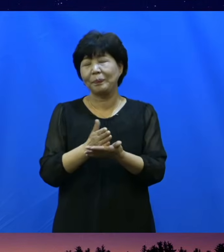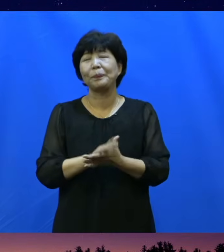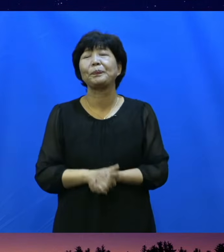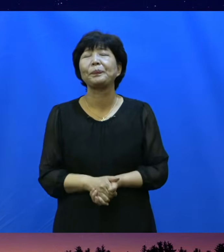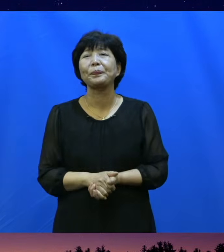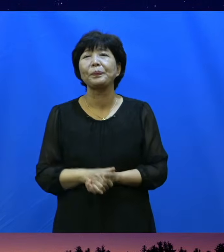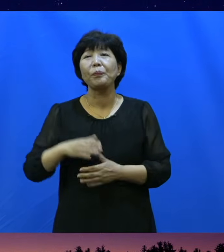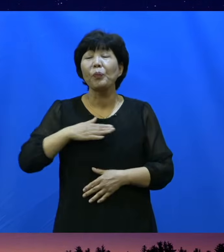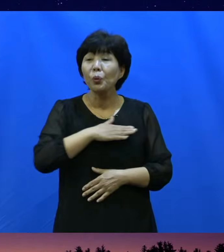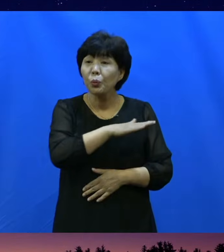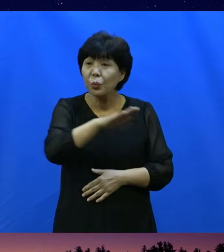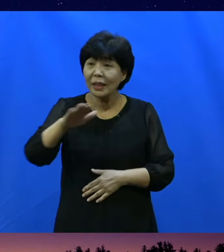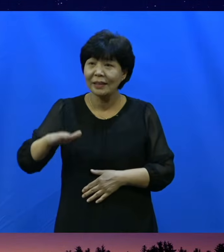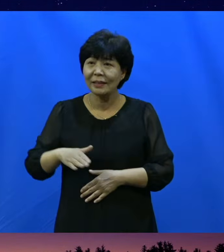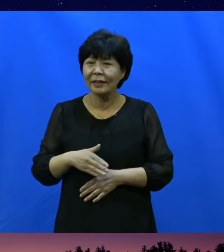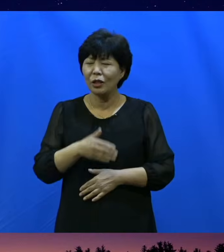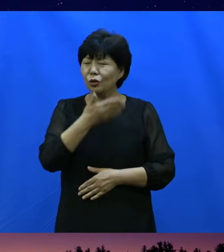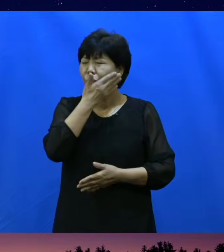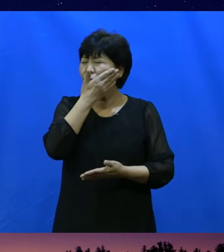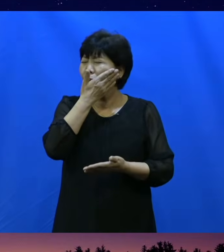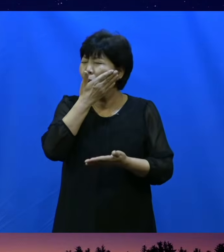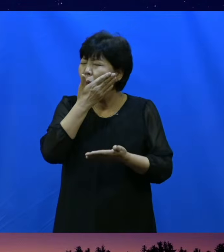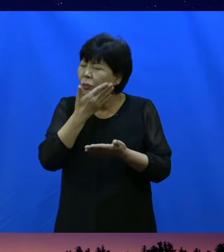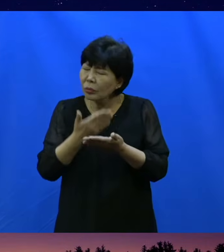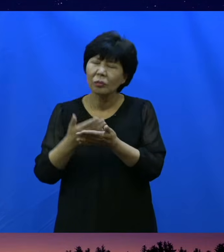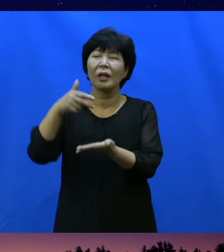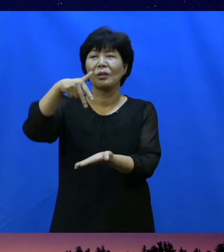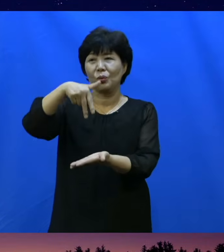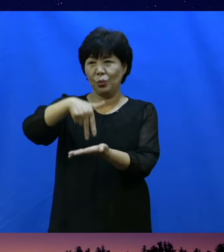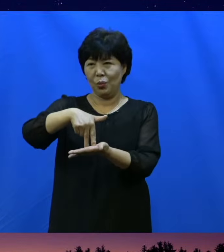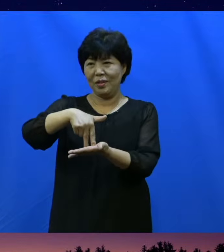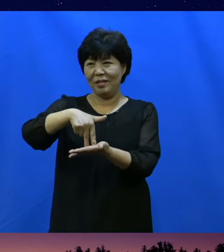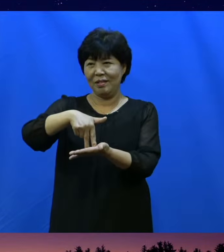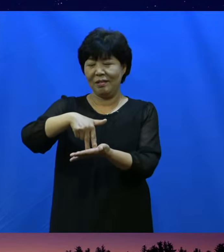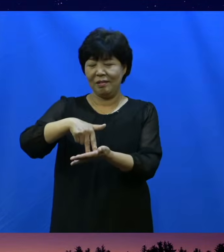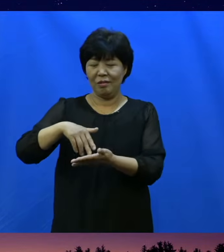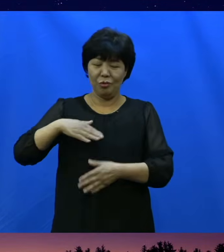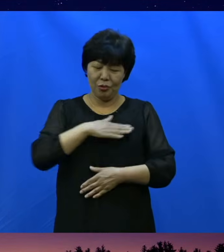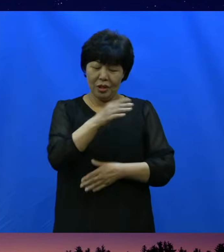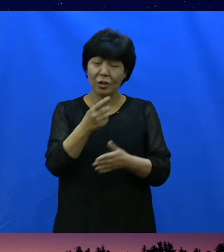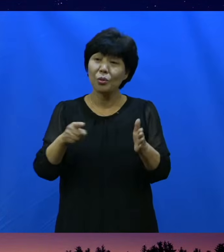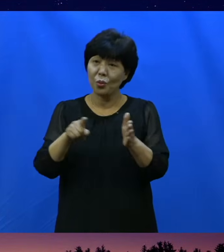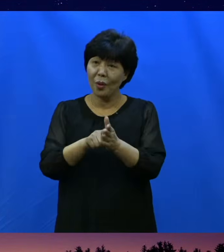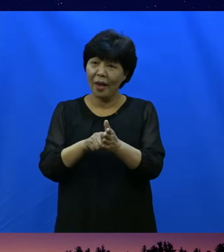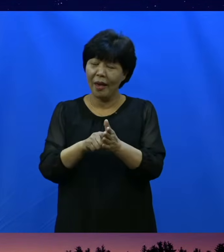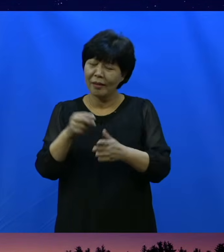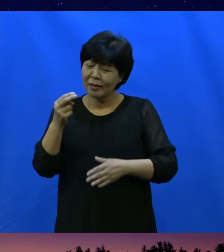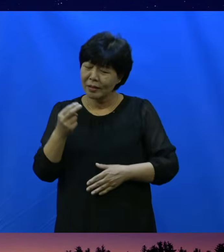우리는 더 이상 무가치한 존재가 아닙니다. 우리를 위해 생명을 내어놓으시고요. 그죠?